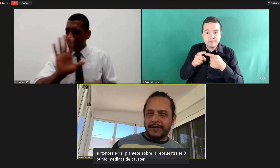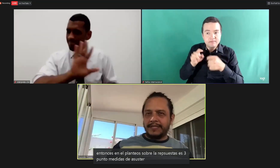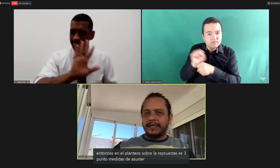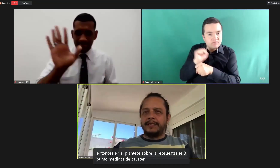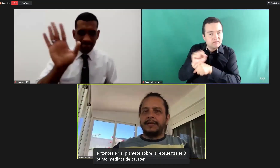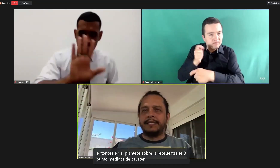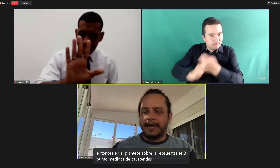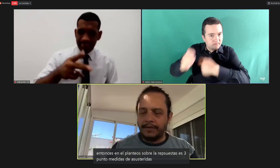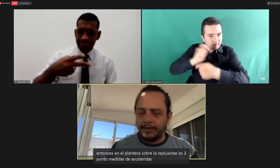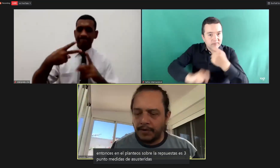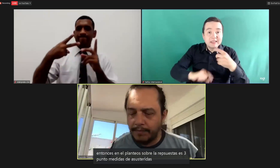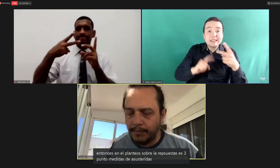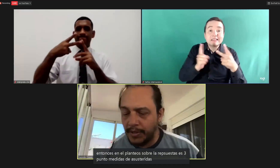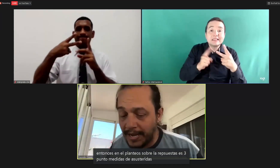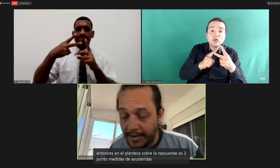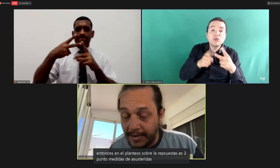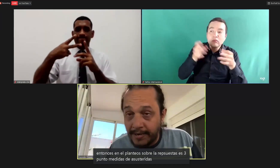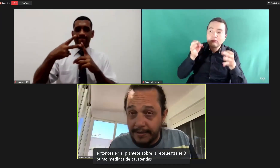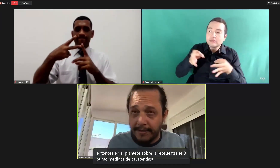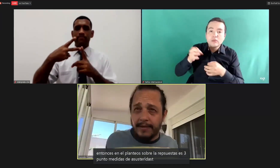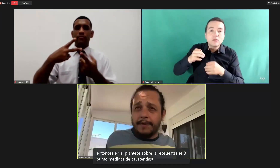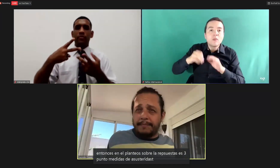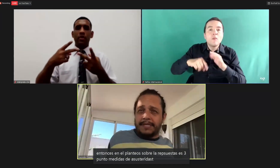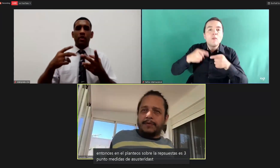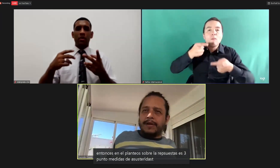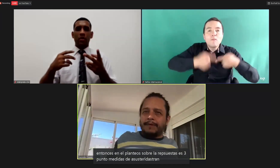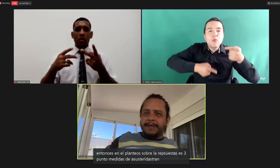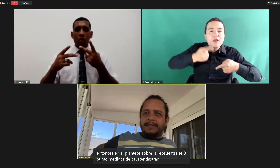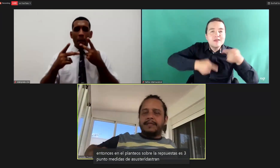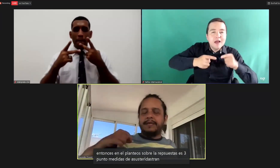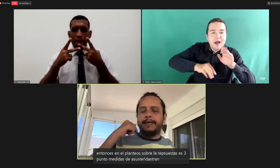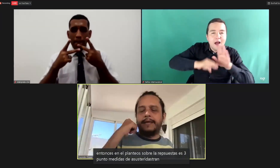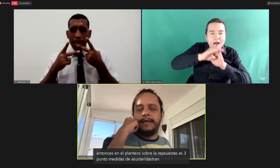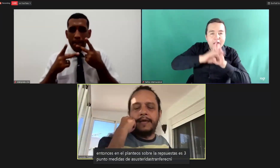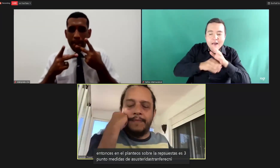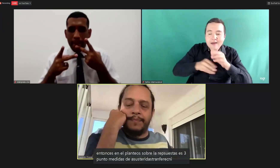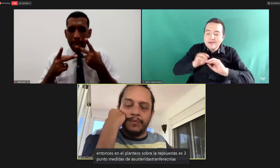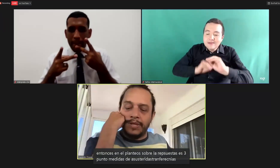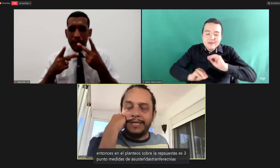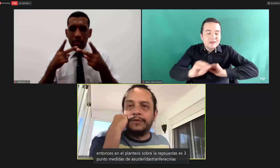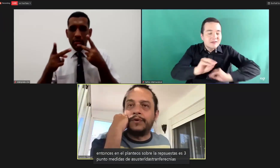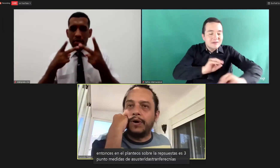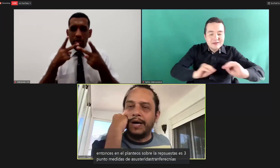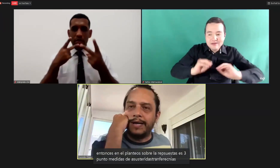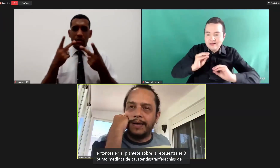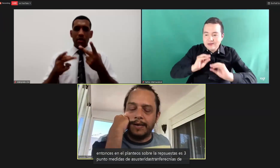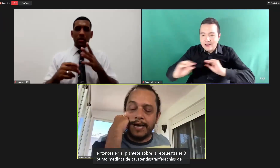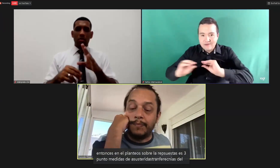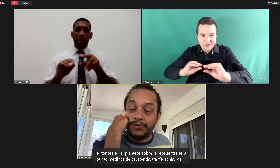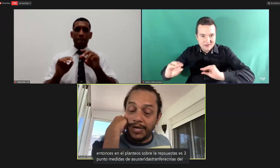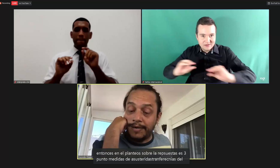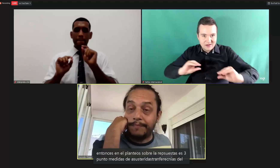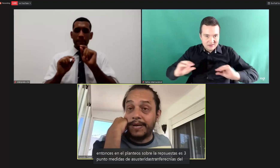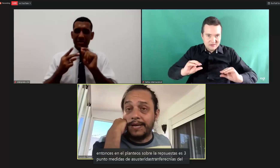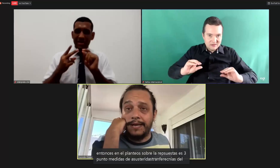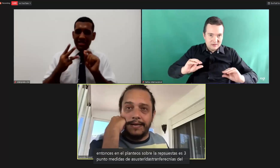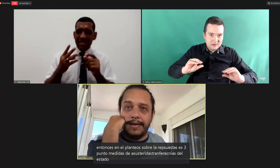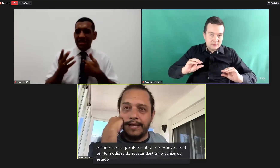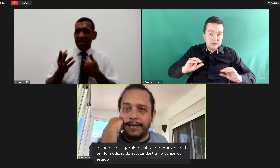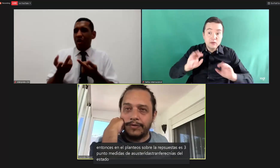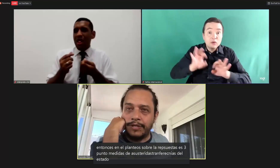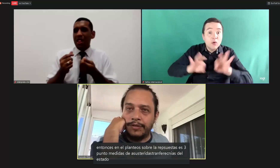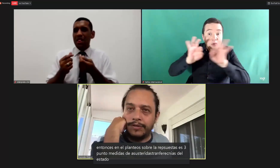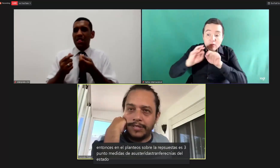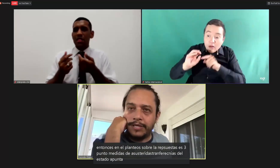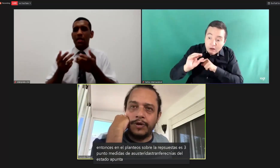política de transferencias del Estado muy clara, particularmente apuntando a apoyar